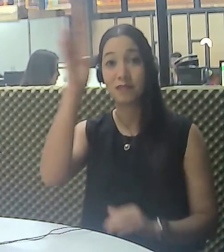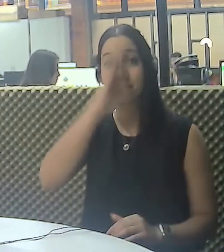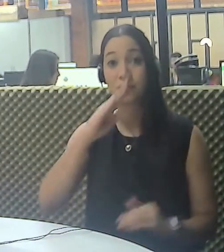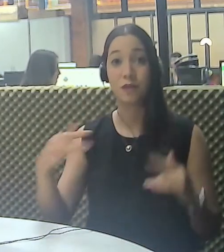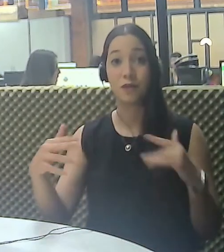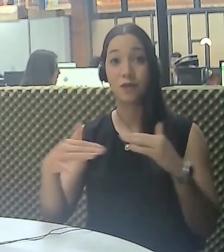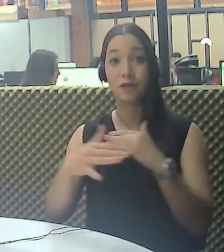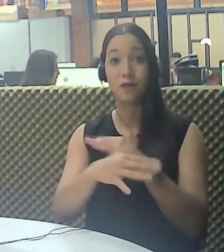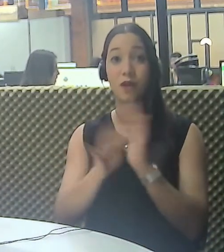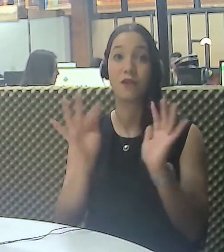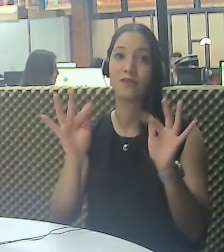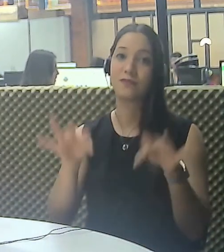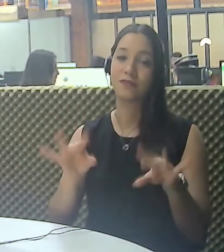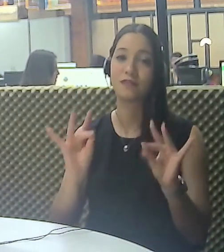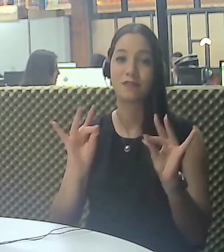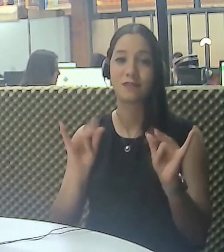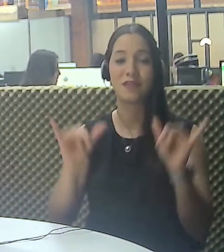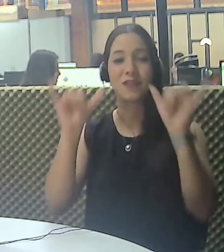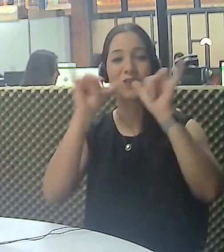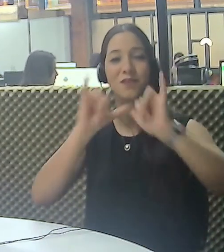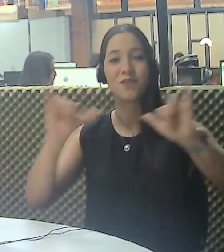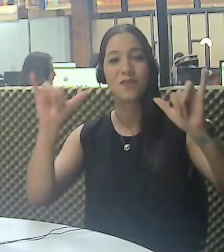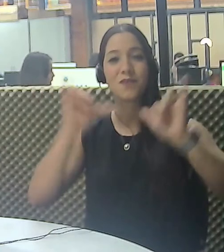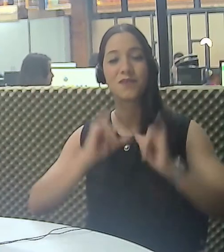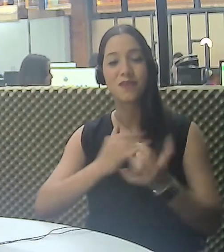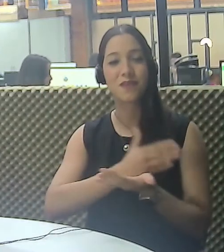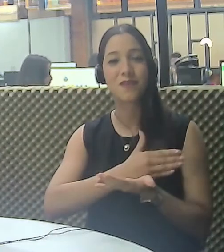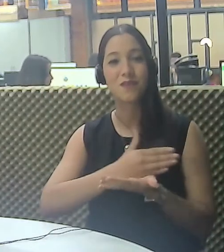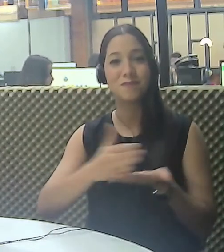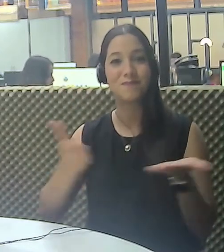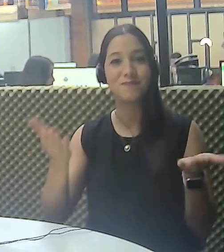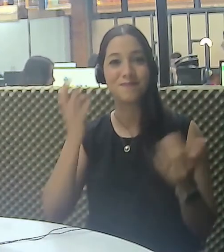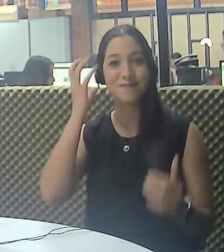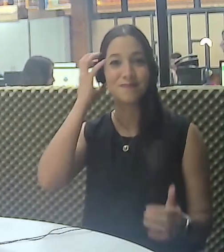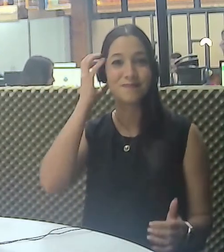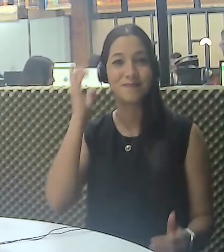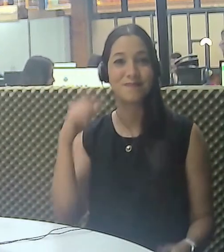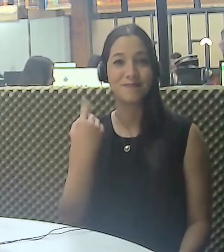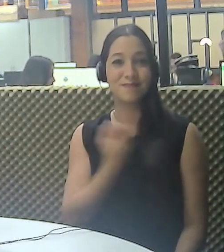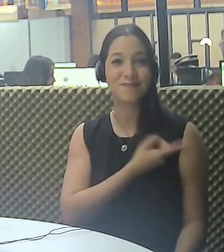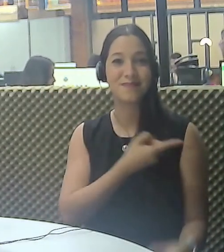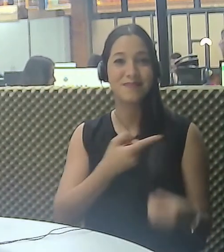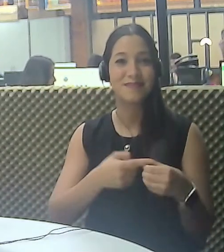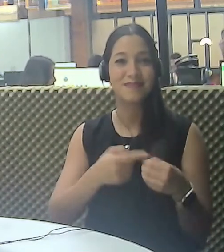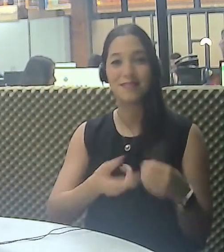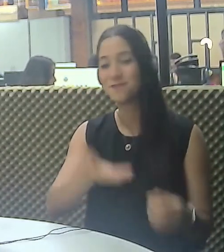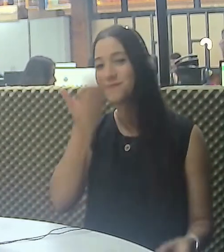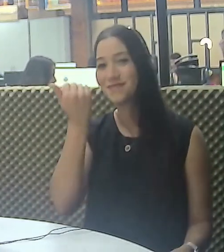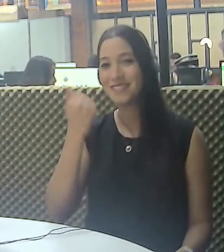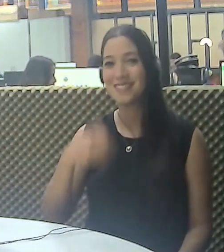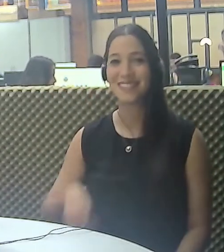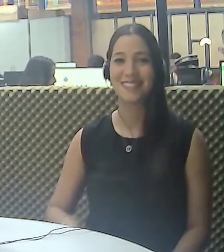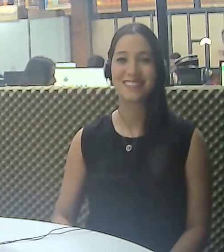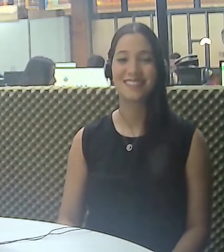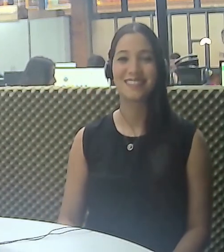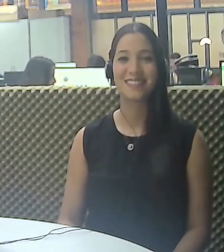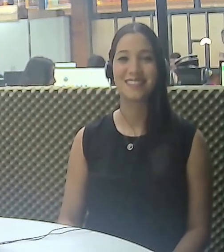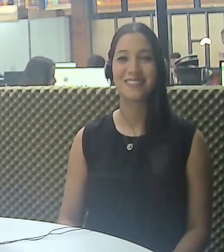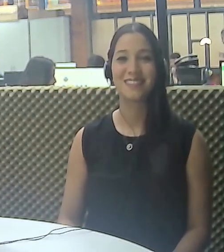Trânsito chega ao fim. Essas e outras notícias a partir de agora na Rádio Nossa Cidade. Vem com a gente.